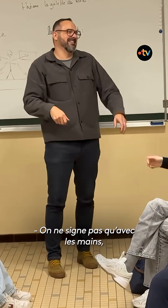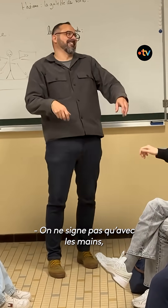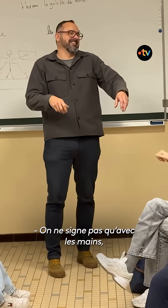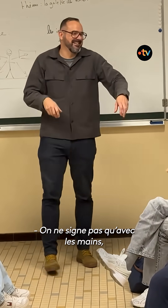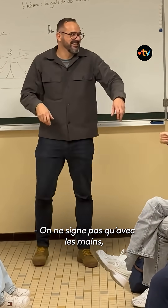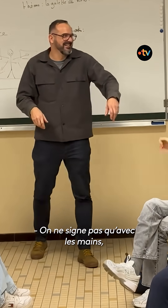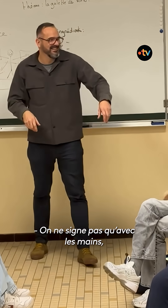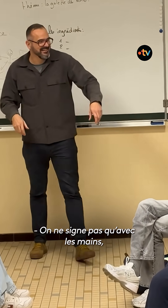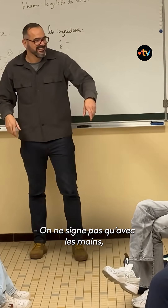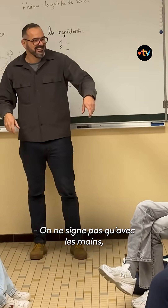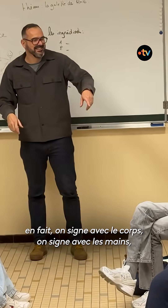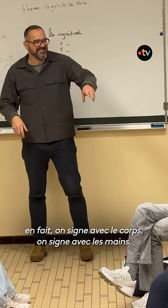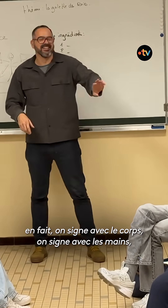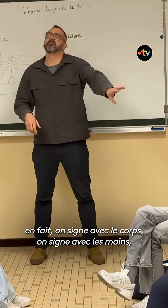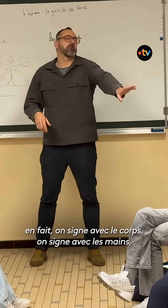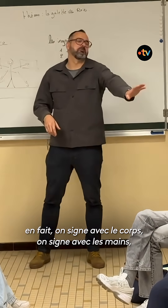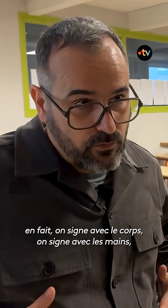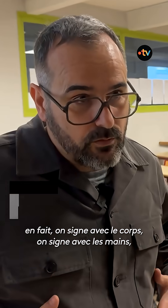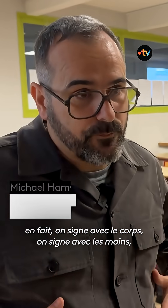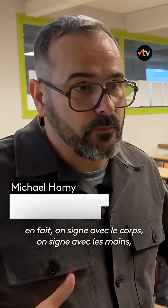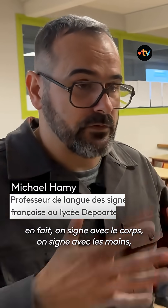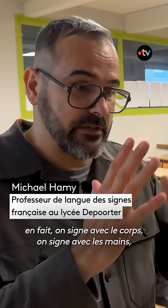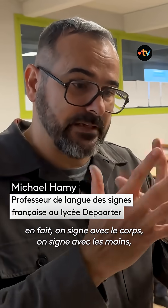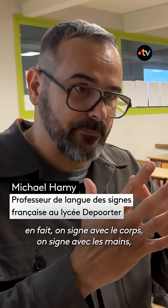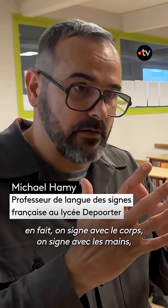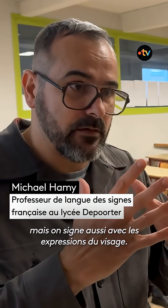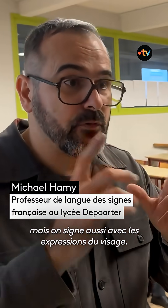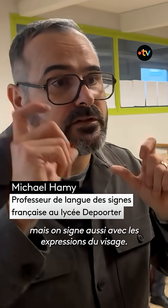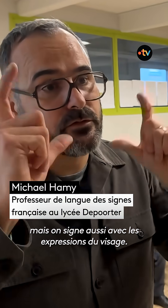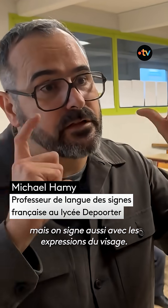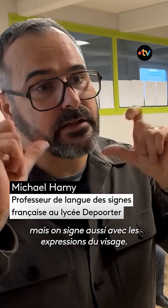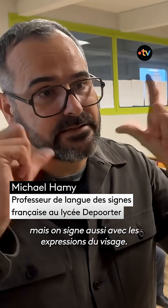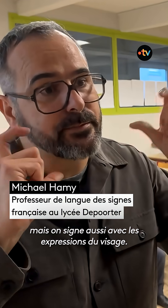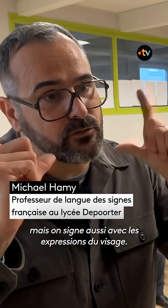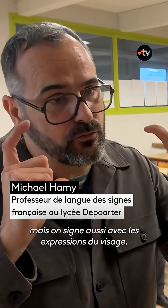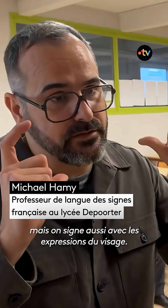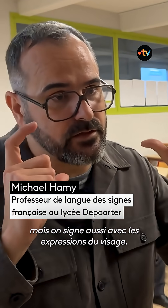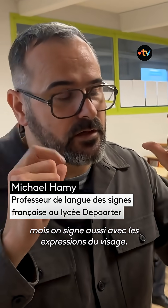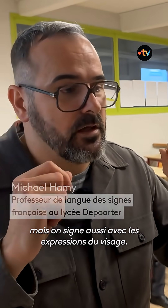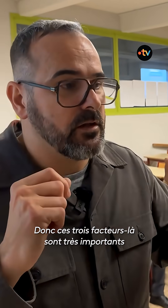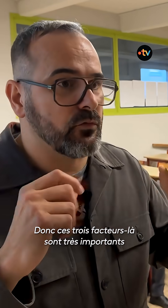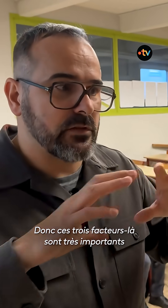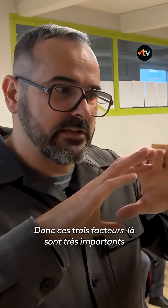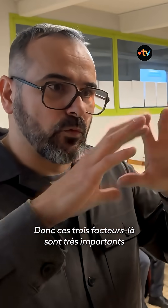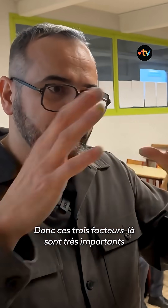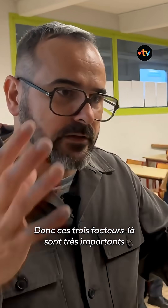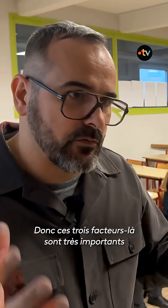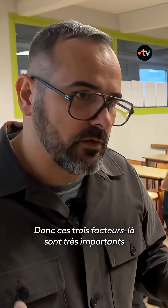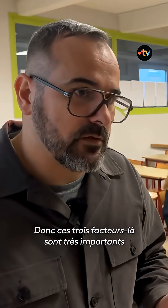pas qu'avec les mains. En fait, on signe avec le corps, on signe avec les mains, mais on signe aussi avec les expressions du visage. Donc ces 3 facteurs-là sont